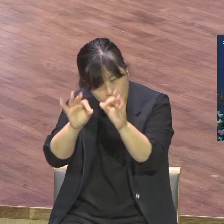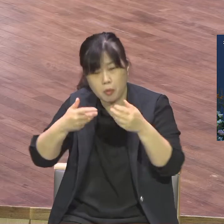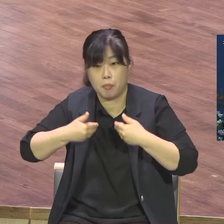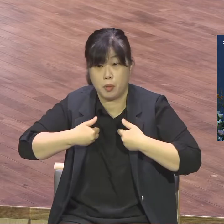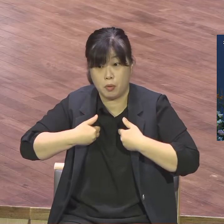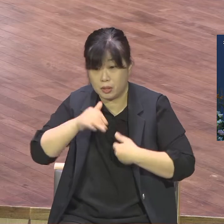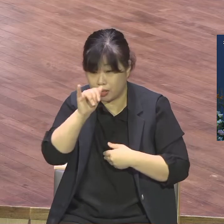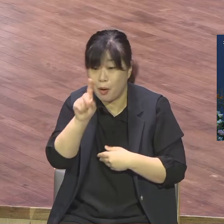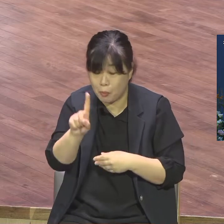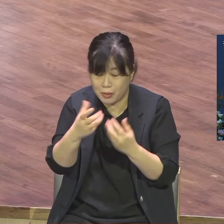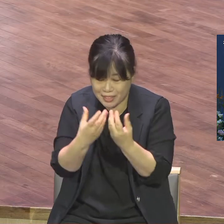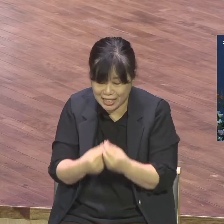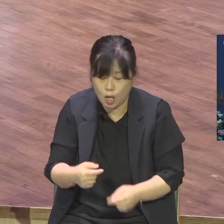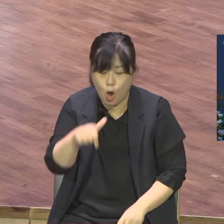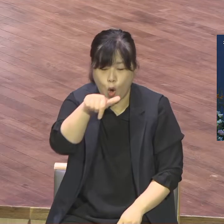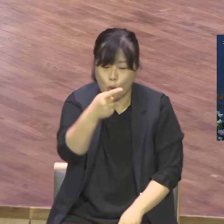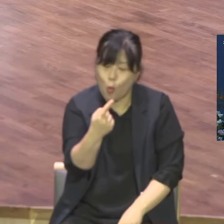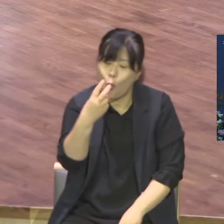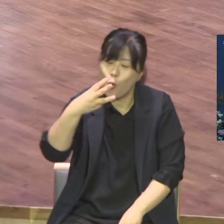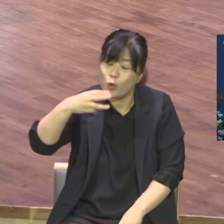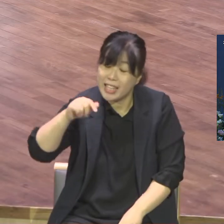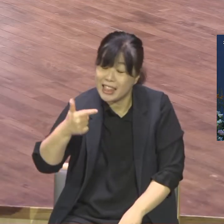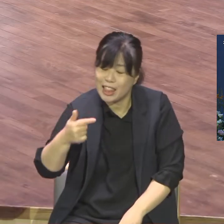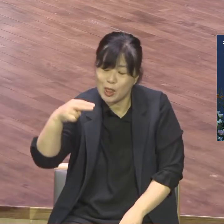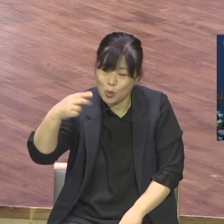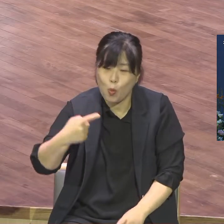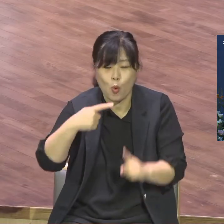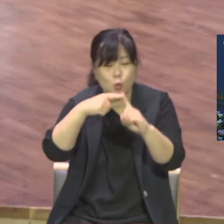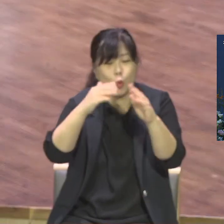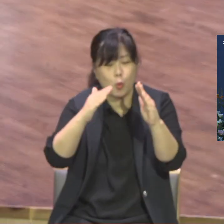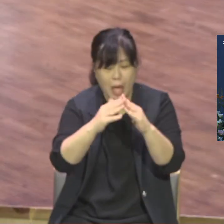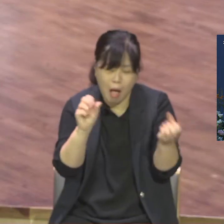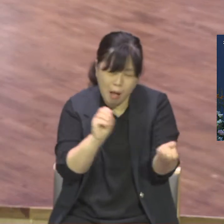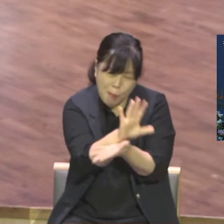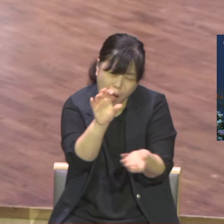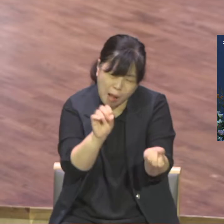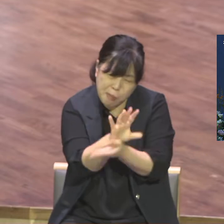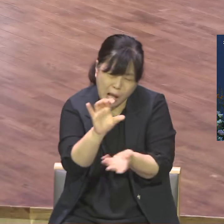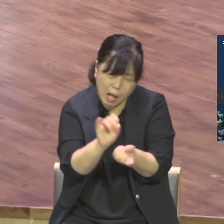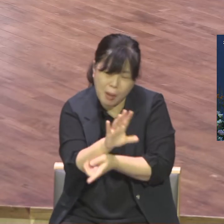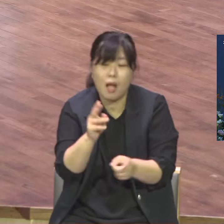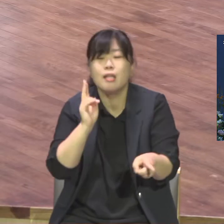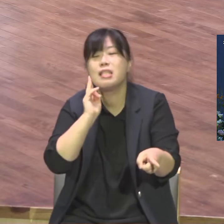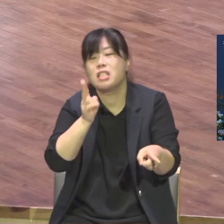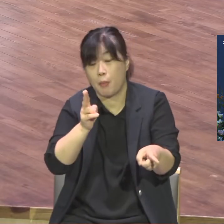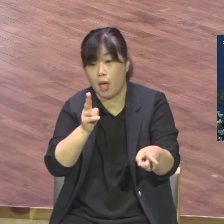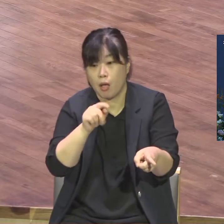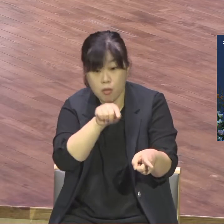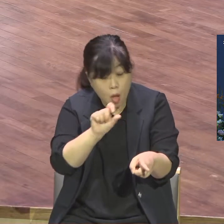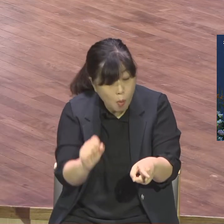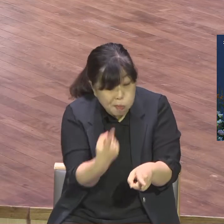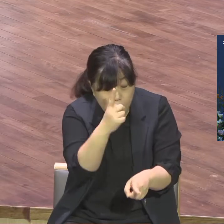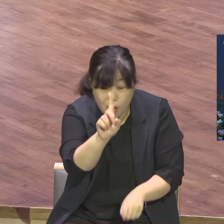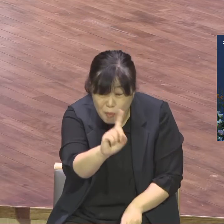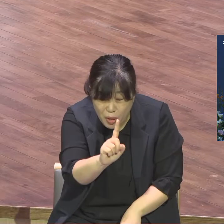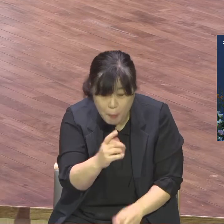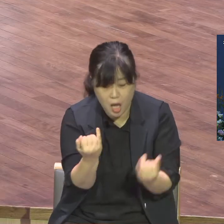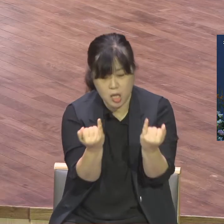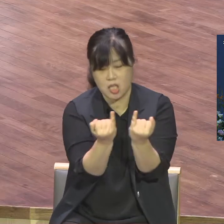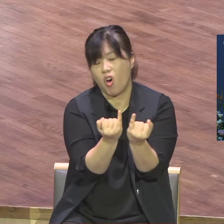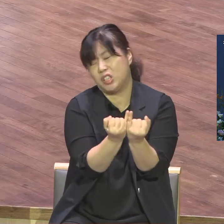문제 많았습니다. 말썽이 많았어요. 여성 사역자들 중에 일부가 교회